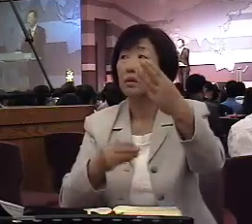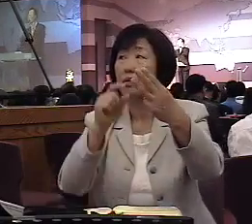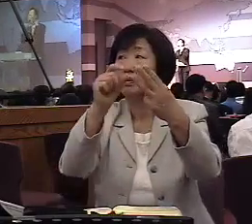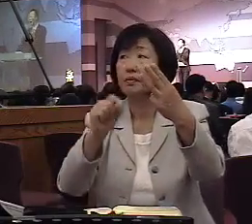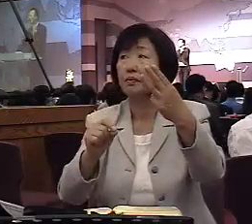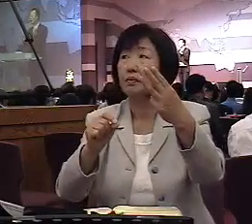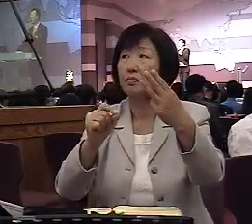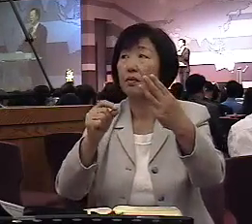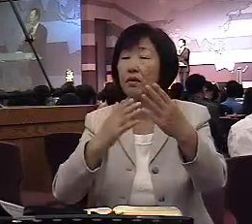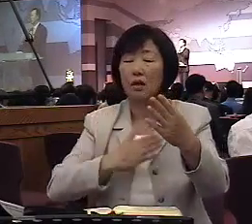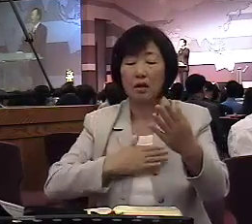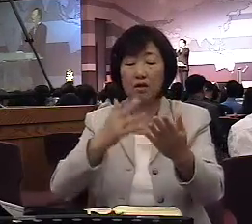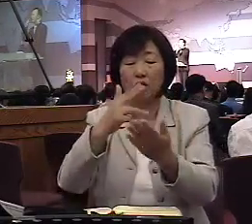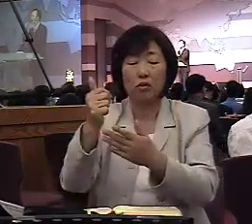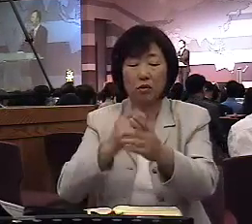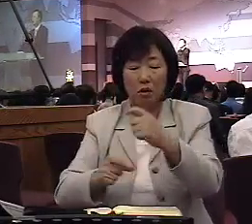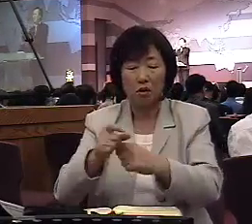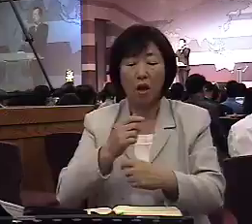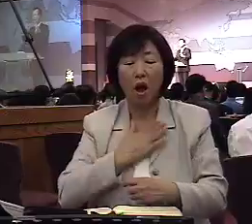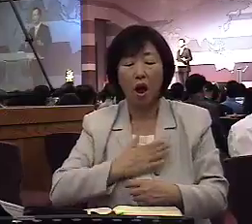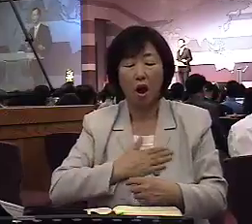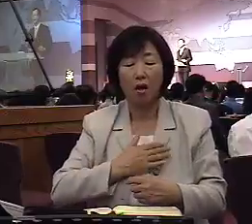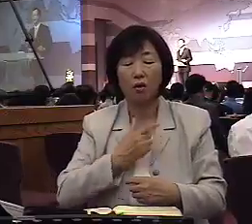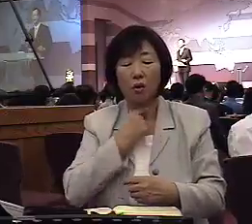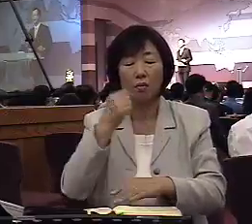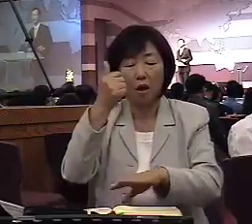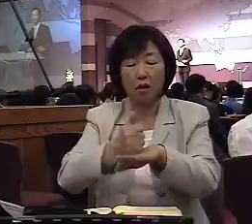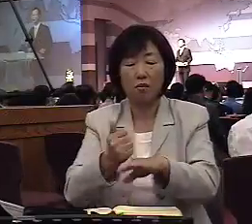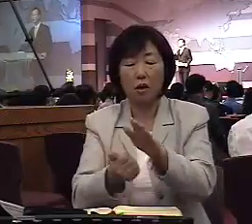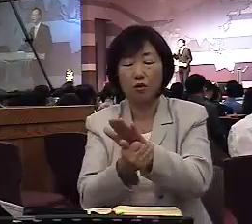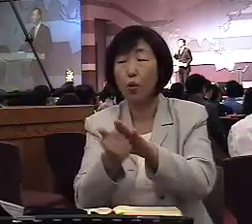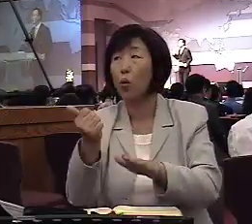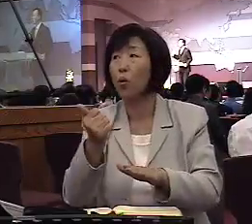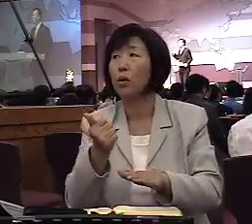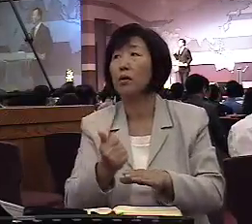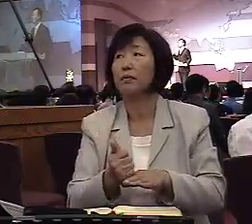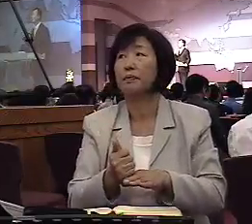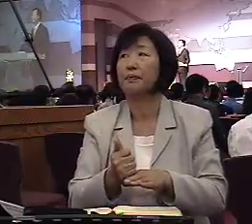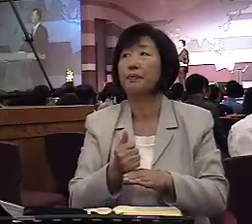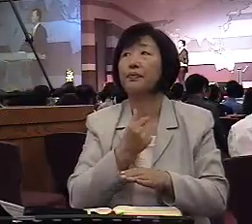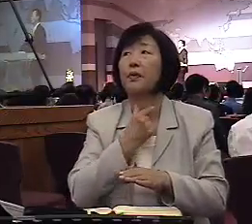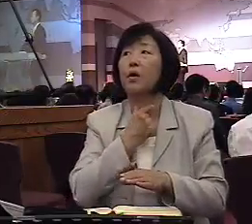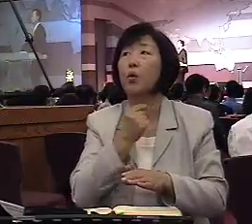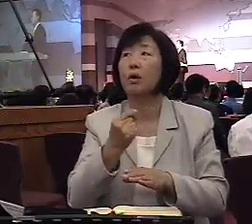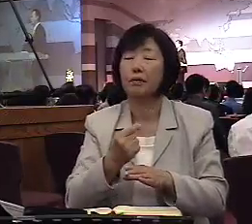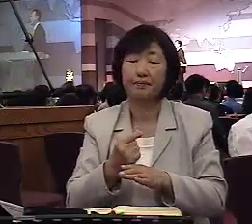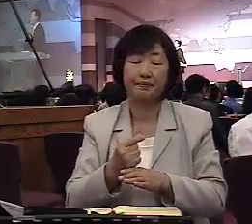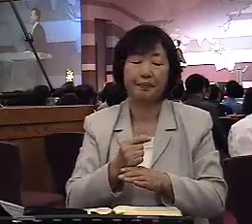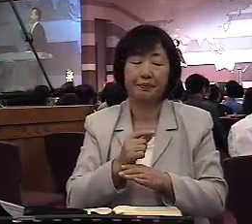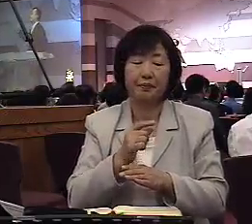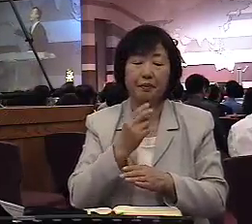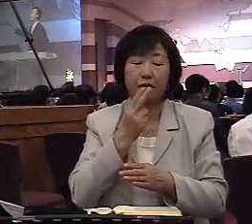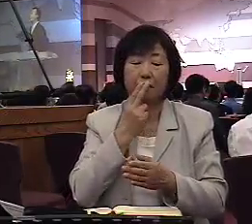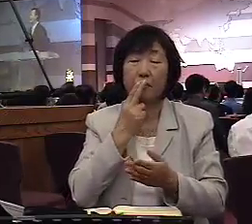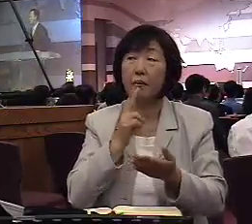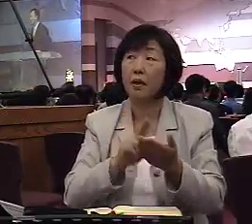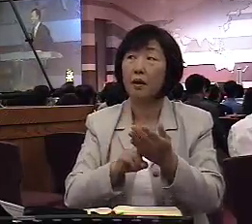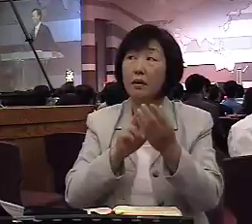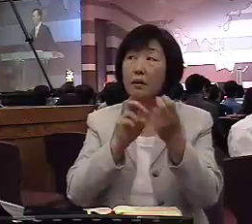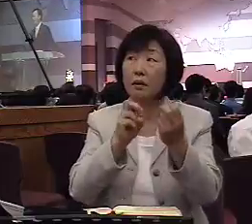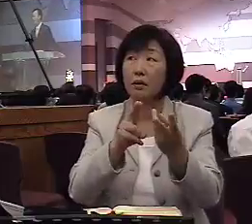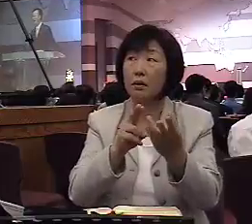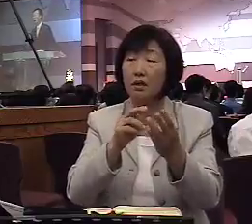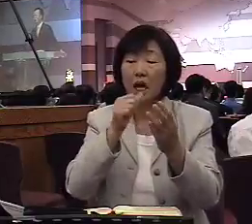주님을 더욱더 알기 원하는 것이 나의 마지막 소원입니다. 그가 빌립보 교인들에게 그 편지를 썼을 때 그는 감옥소에